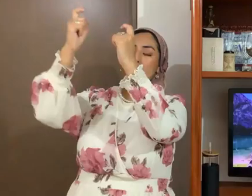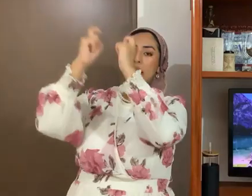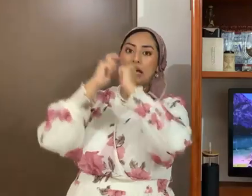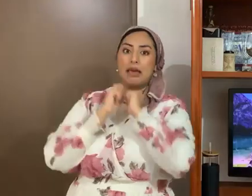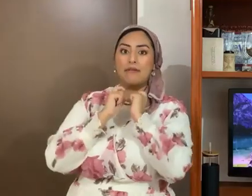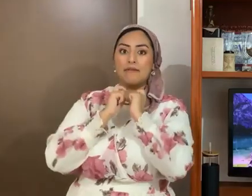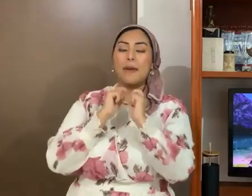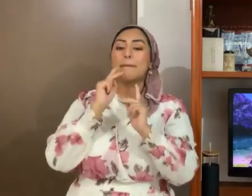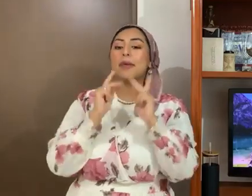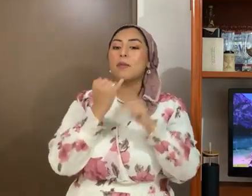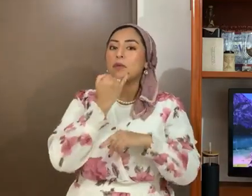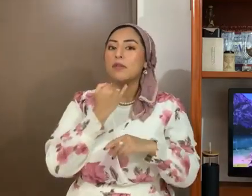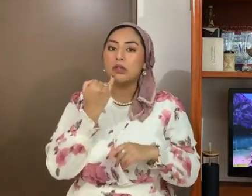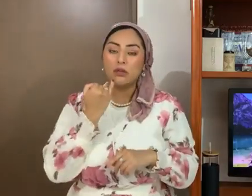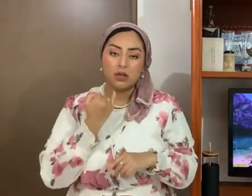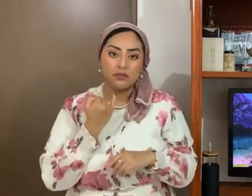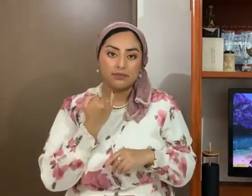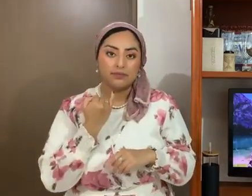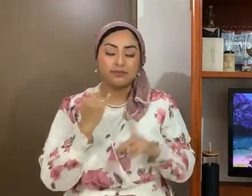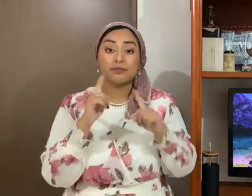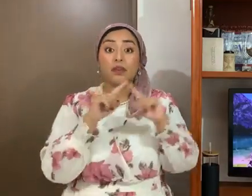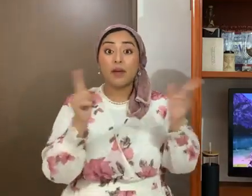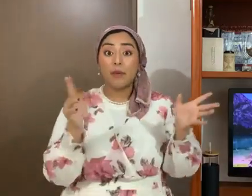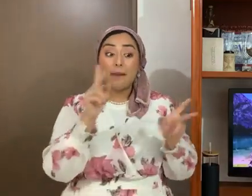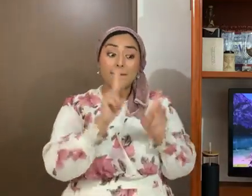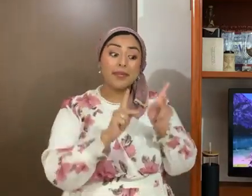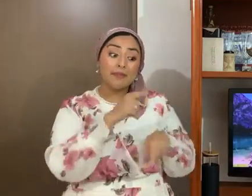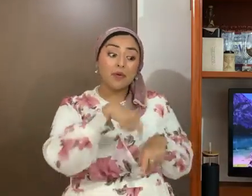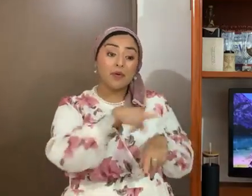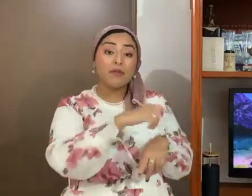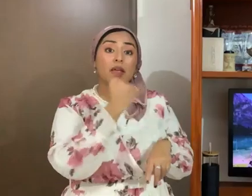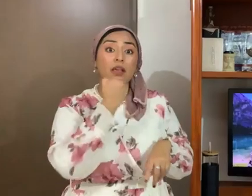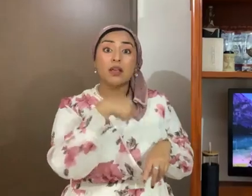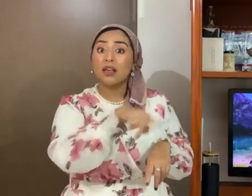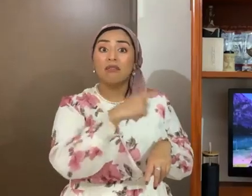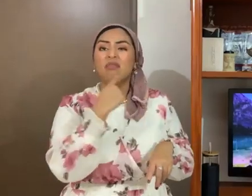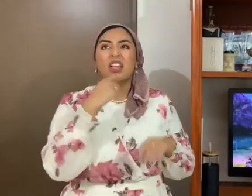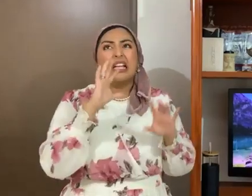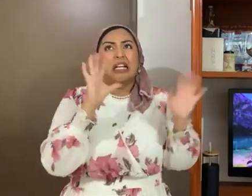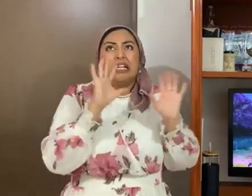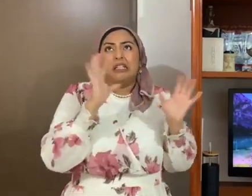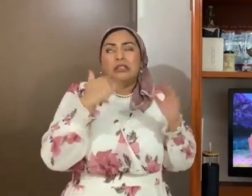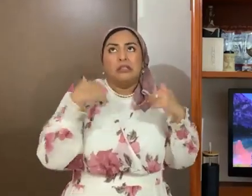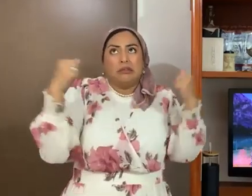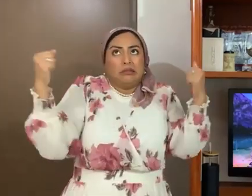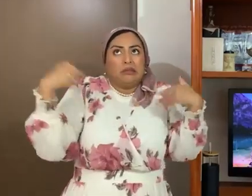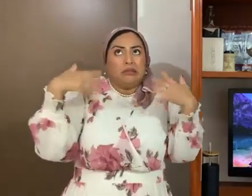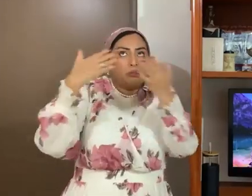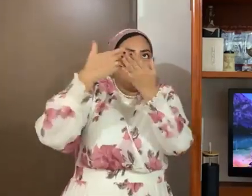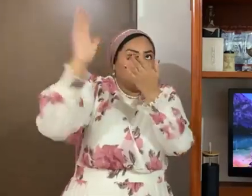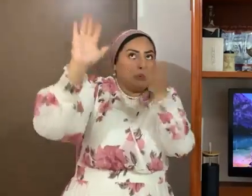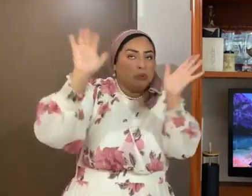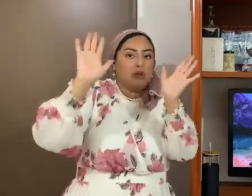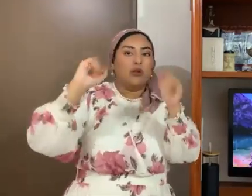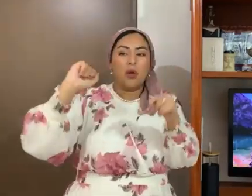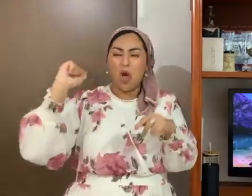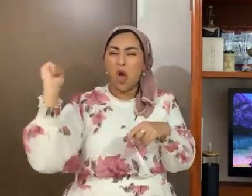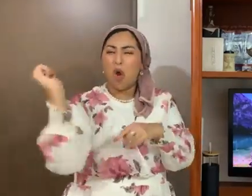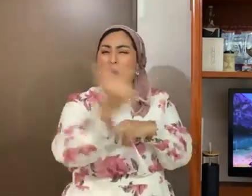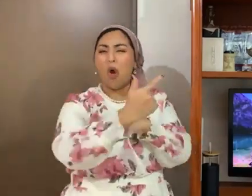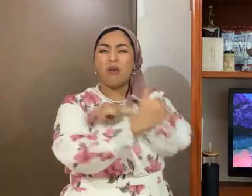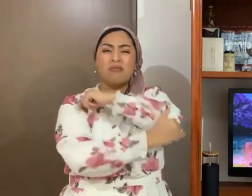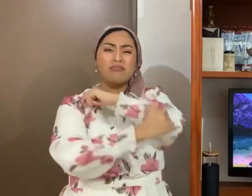Yahweh, dio al pueblo de Israel, pero que el pueblo de Israel rechazó. De entre todas las naciones